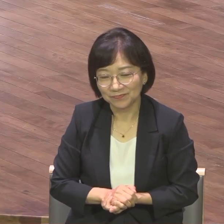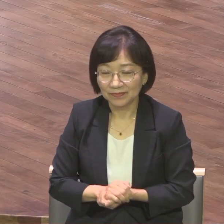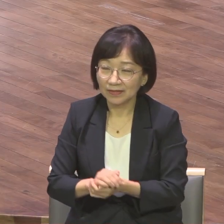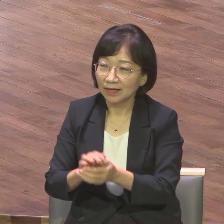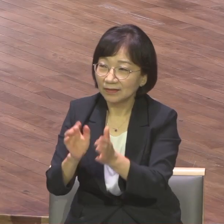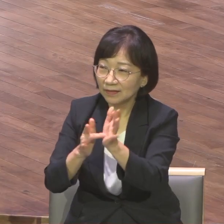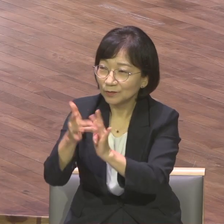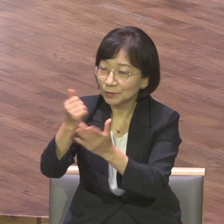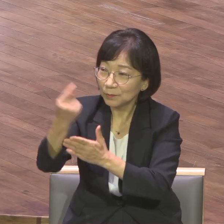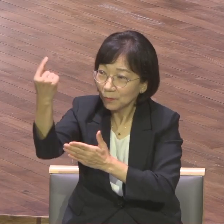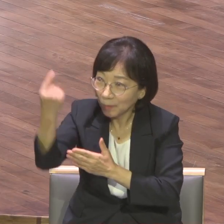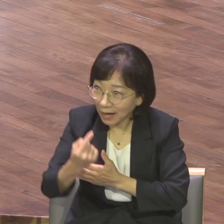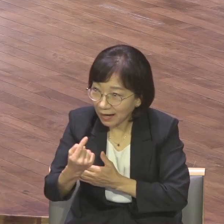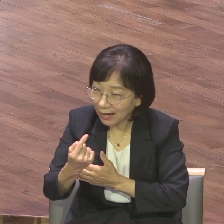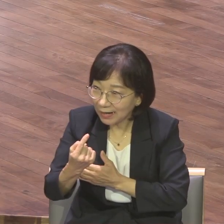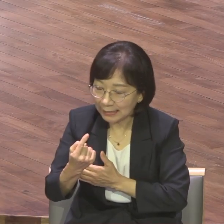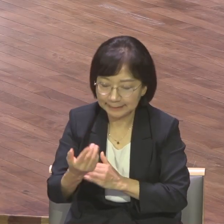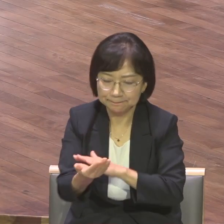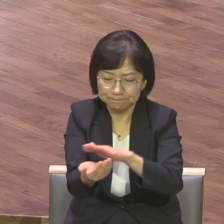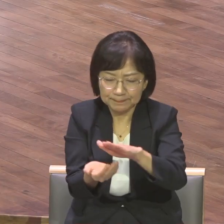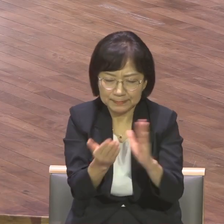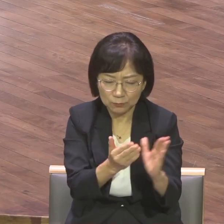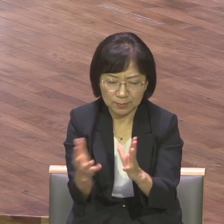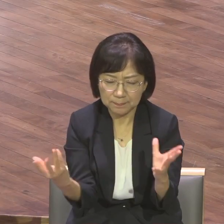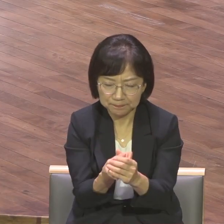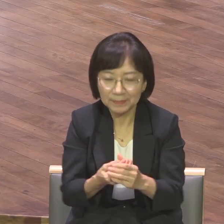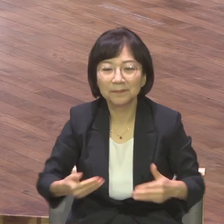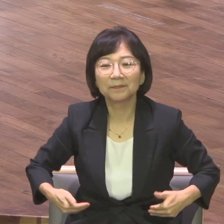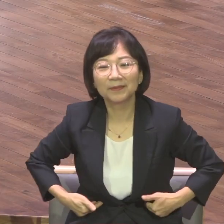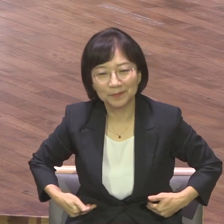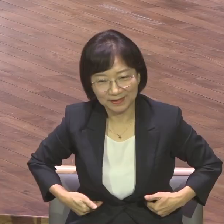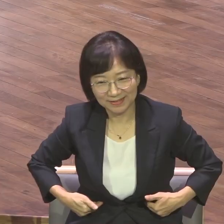오시더라도 맞을 준비합시다. 그런 의미지요.